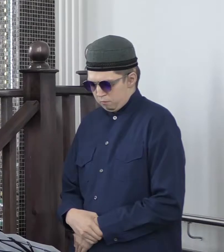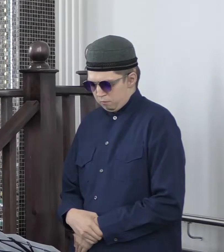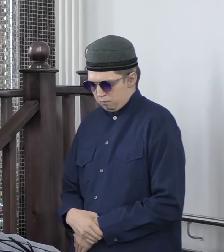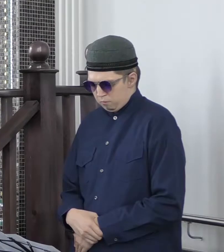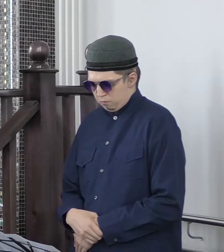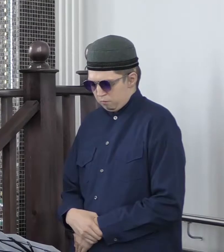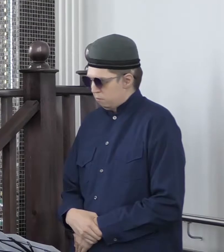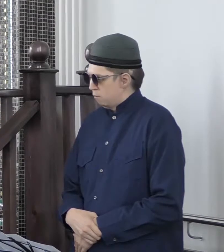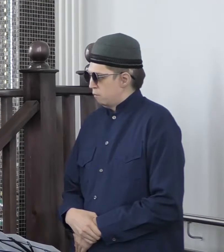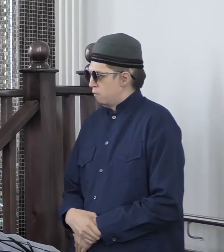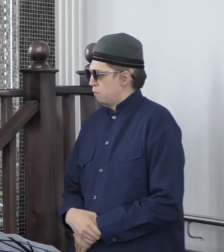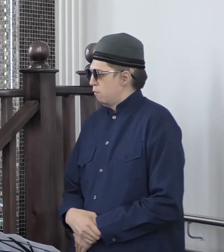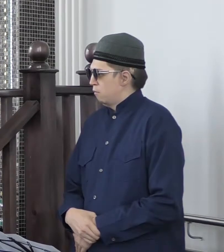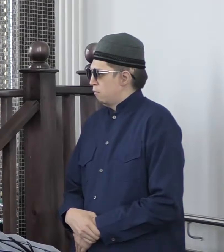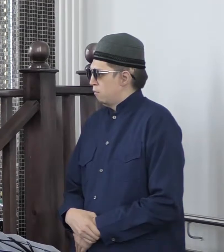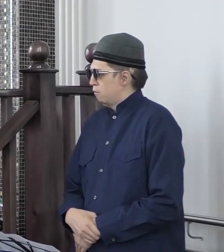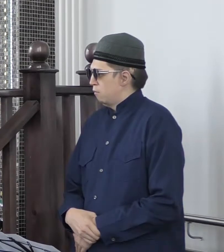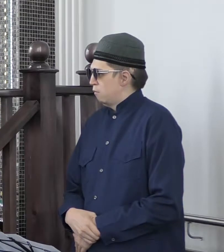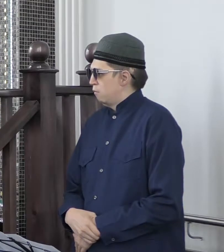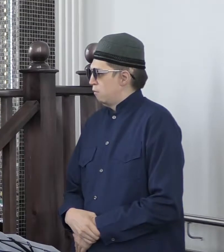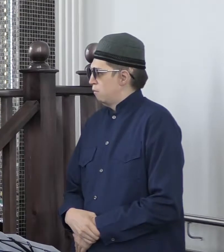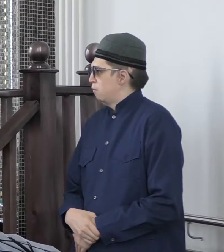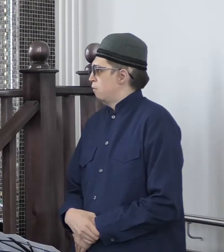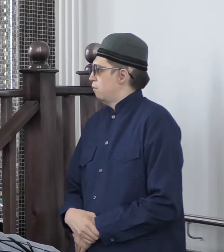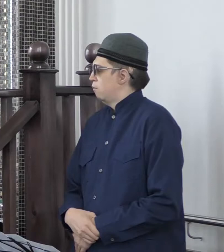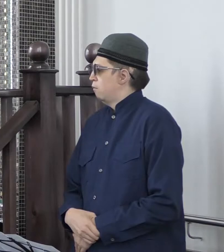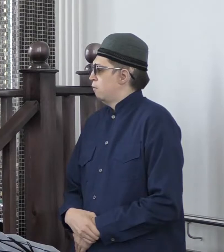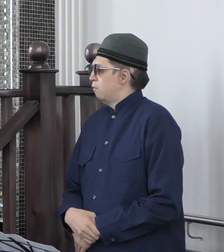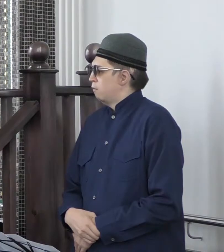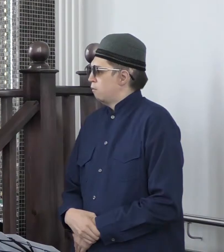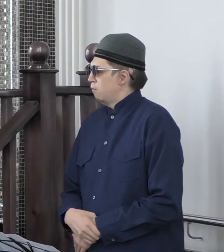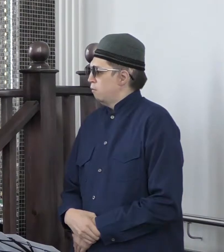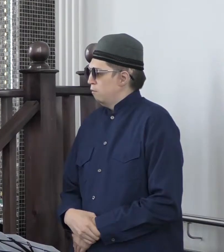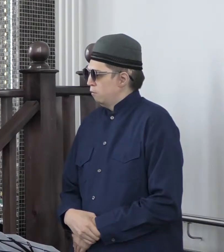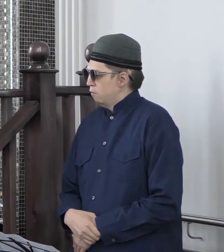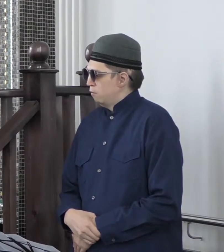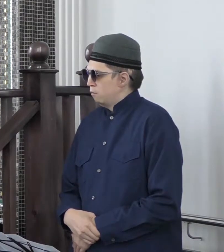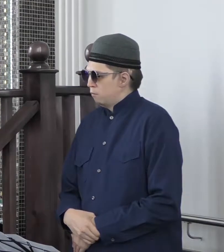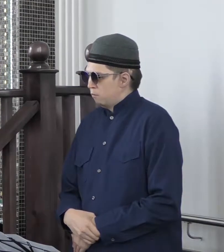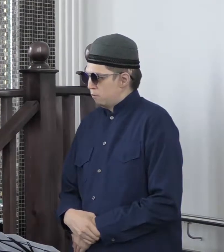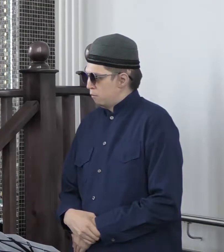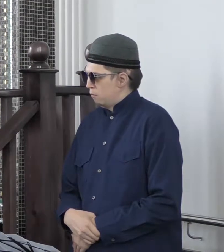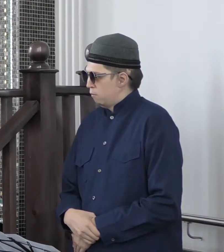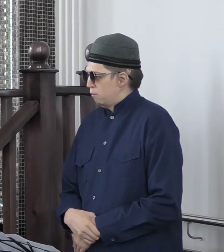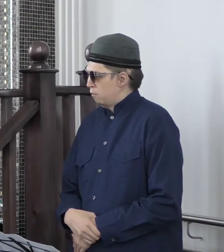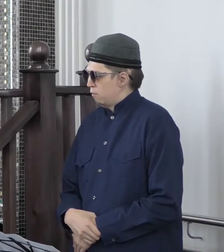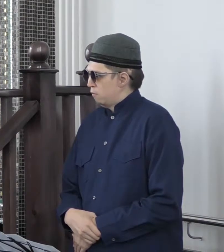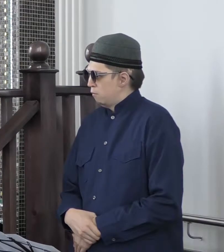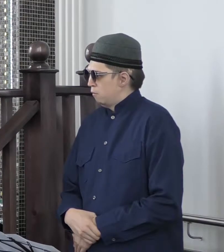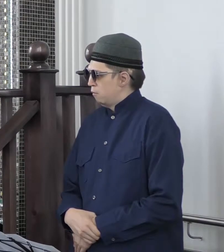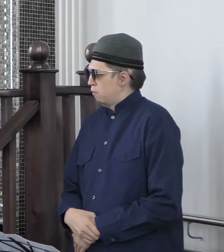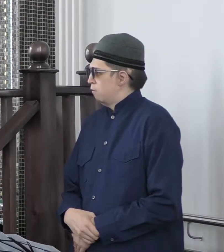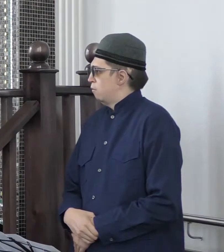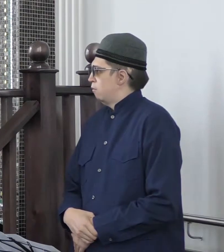رب اشرح لي صدري ويسر لي أمري واحلل عقدة من لساني يفقهوا قولي. بزنا الله هداية كريم